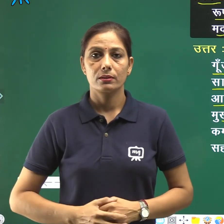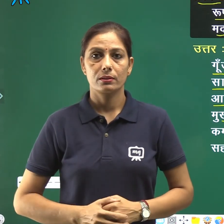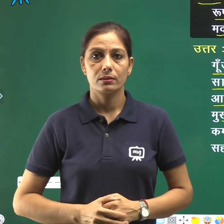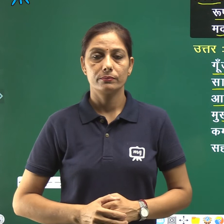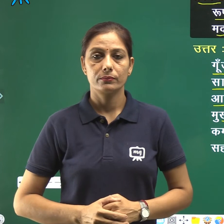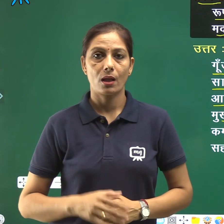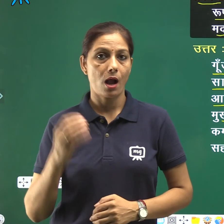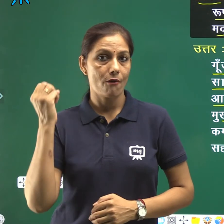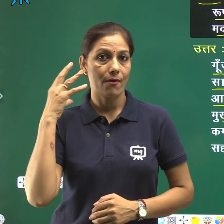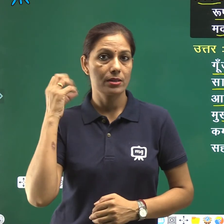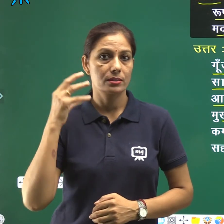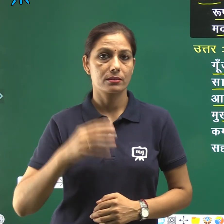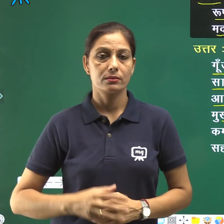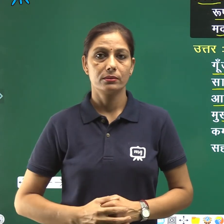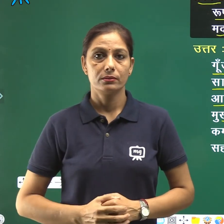आवाज